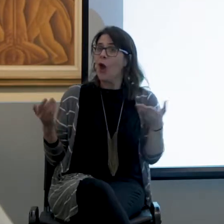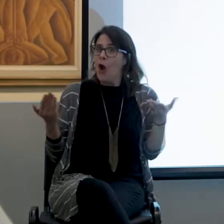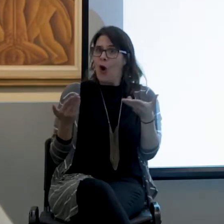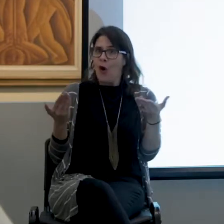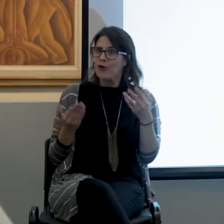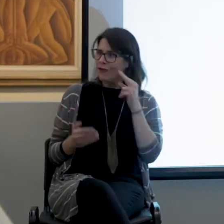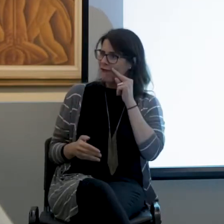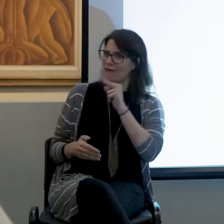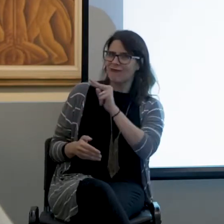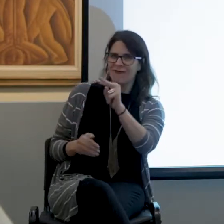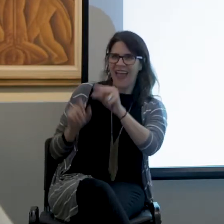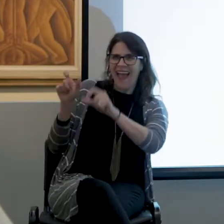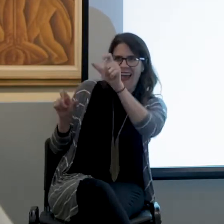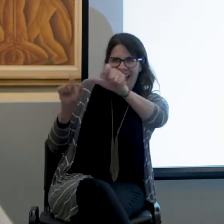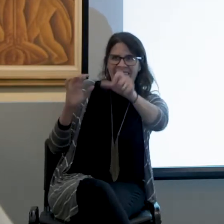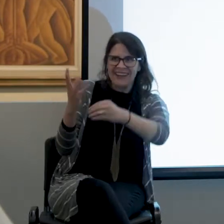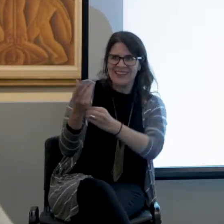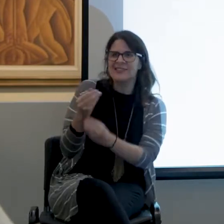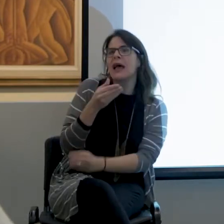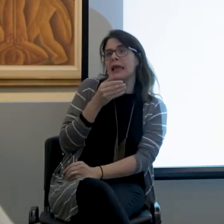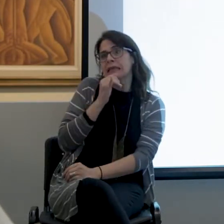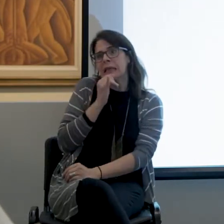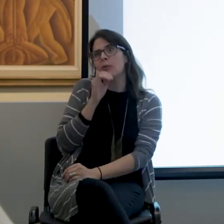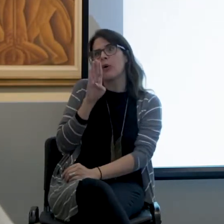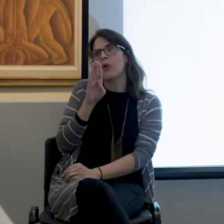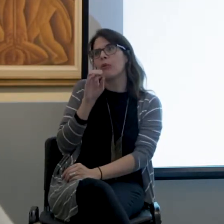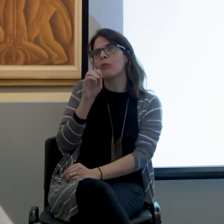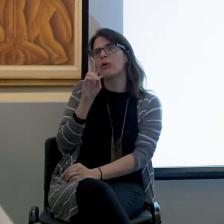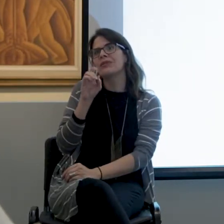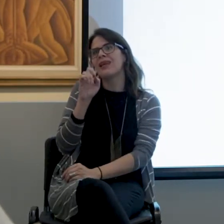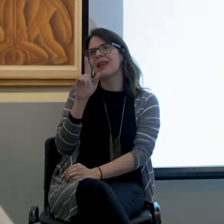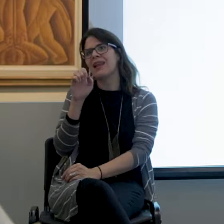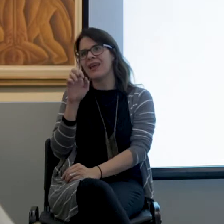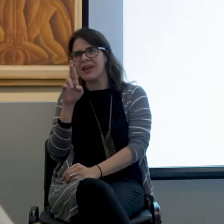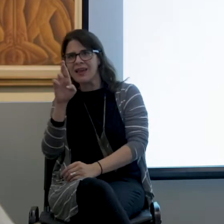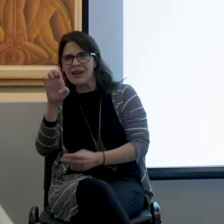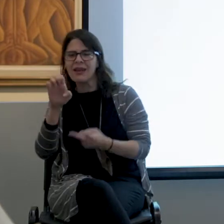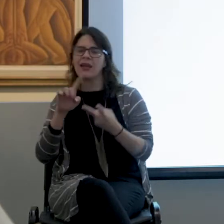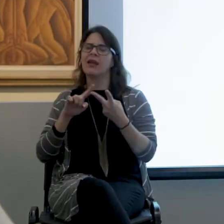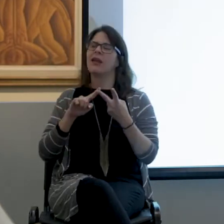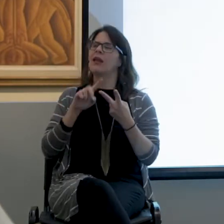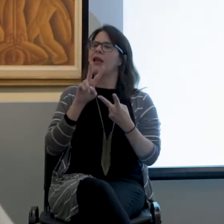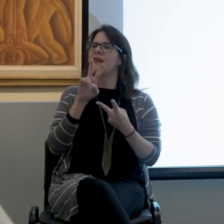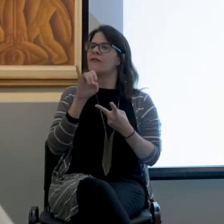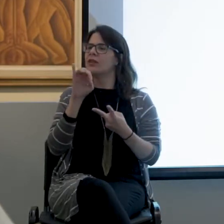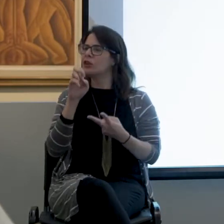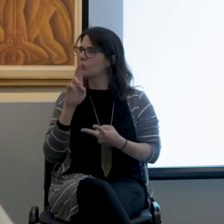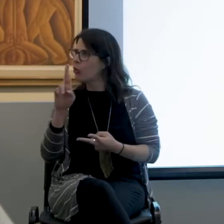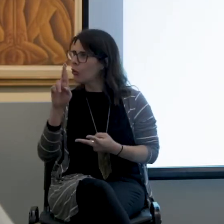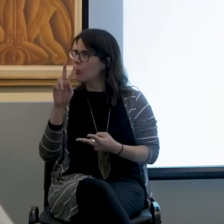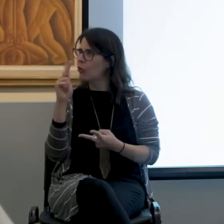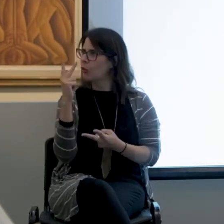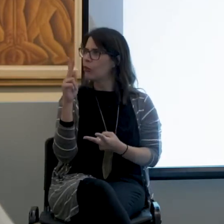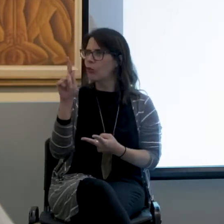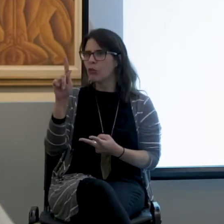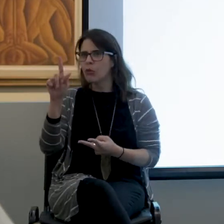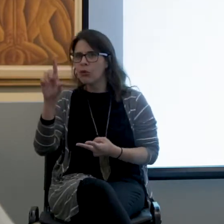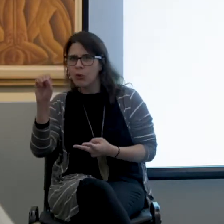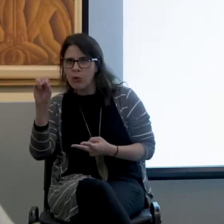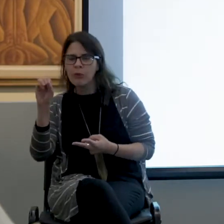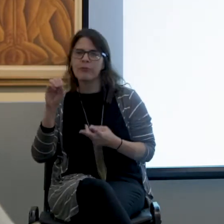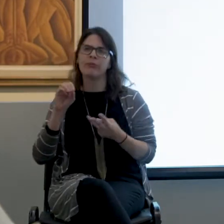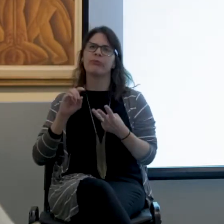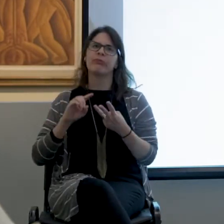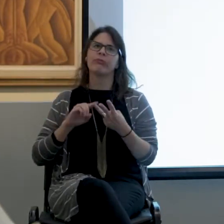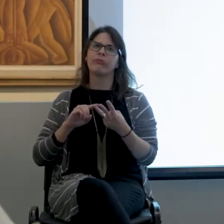o Baudelaire, começado, o Baudelaire, o Victor Hugo, poeta, o grande escritor, e é